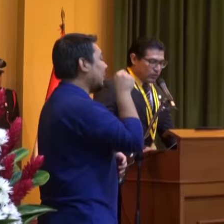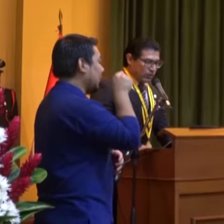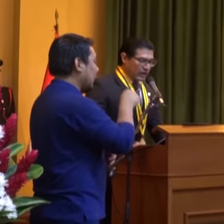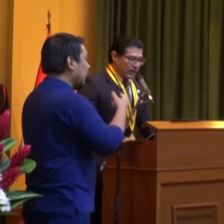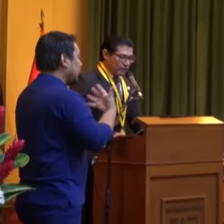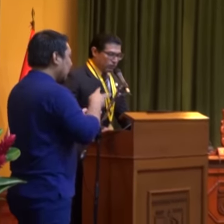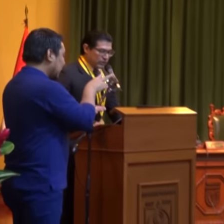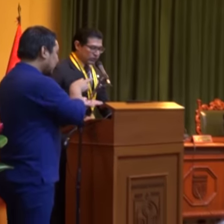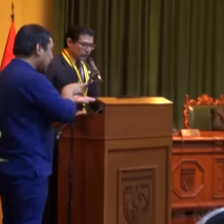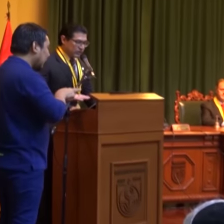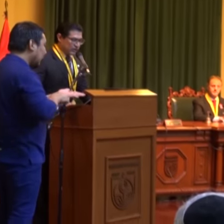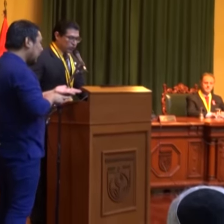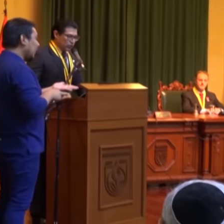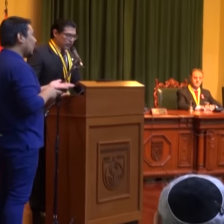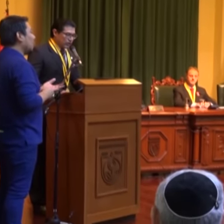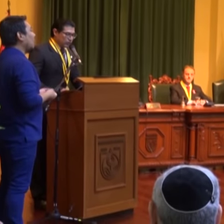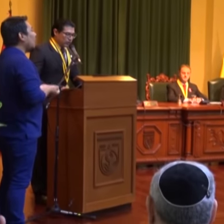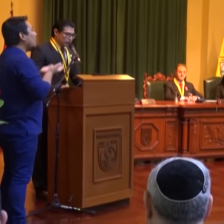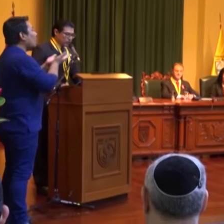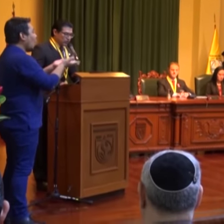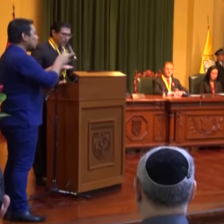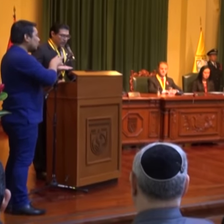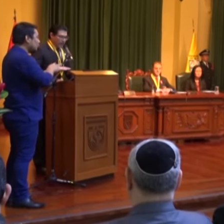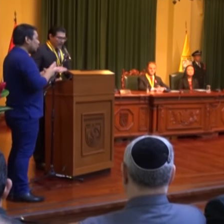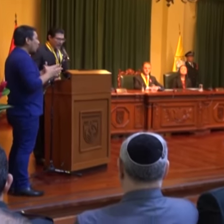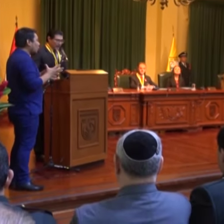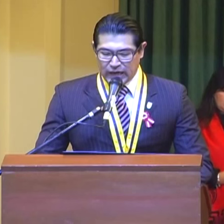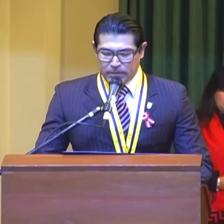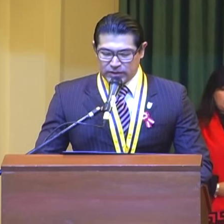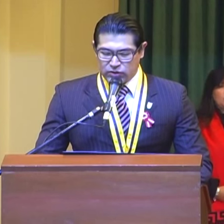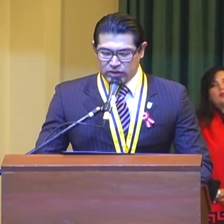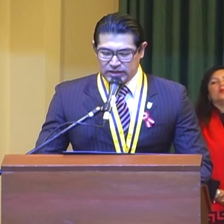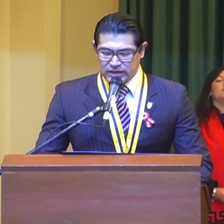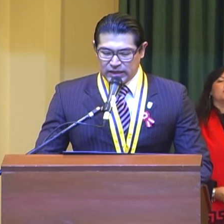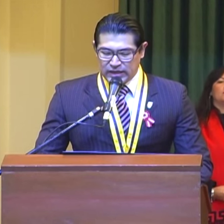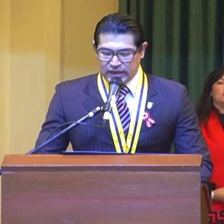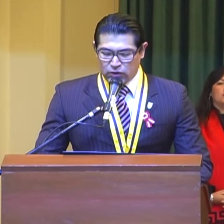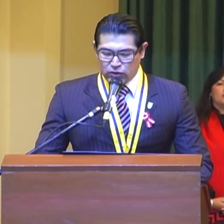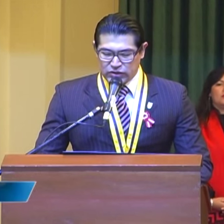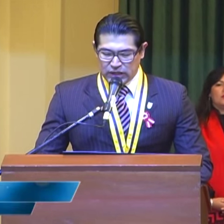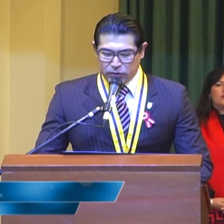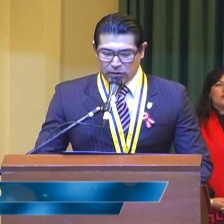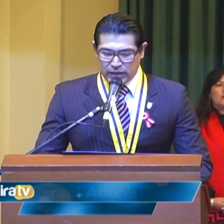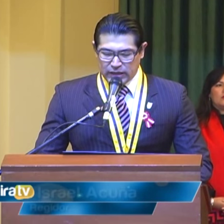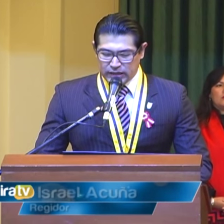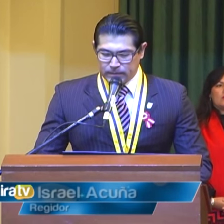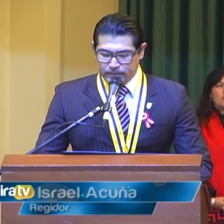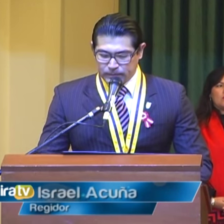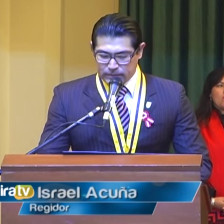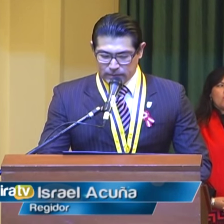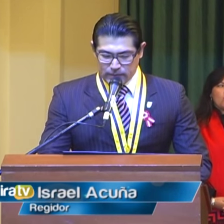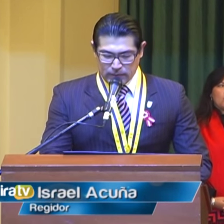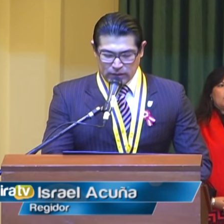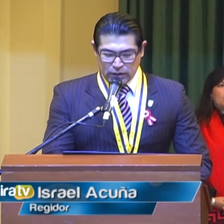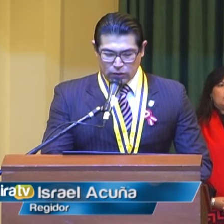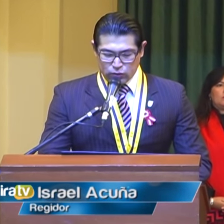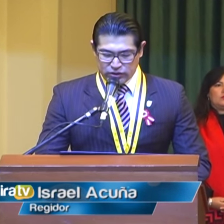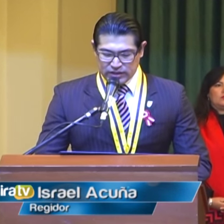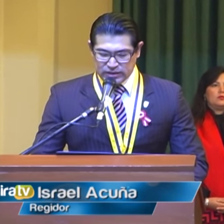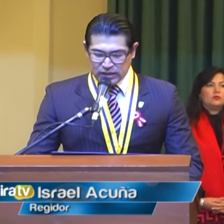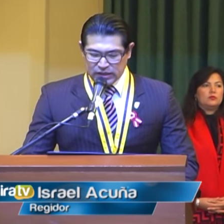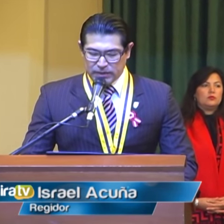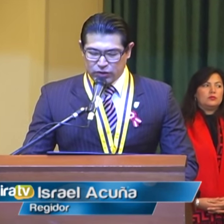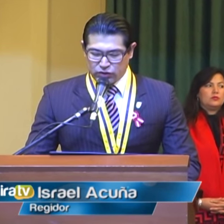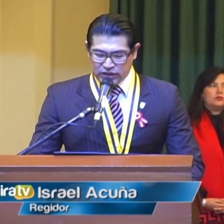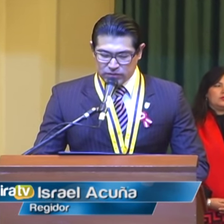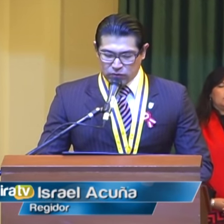ha leído e impuesto de su contenido reducido a que las personas de conocida probabilidad,